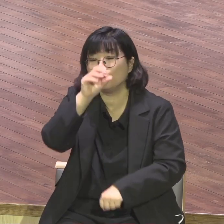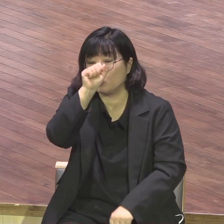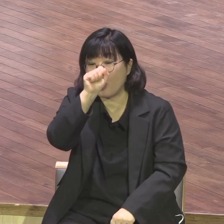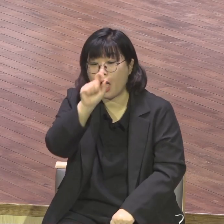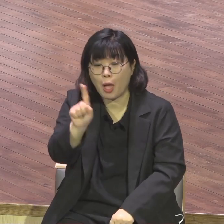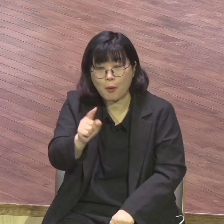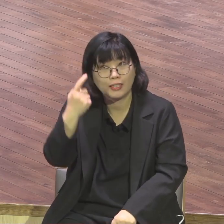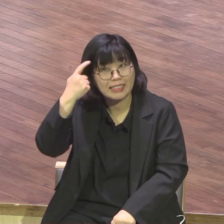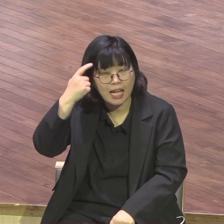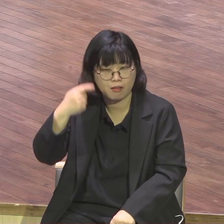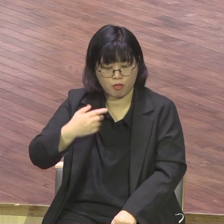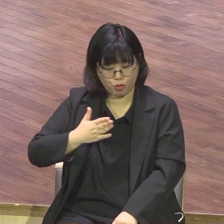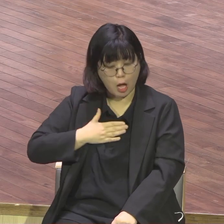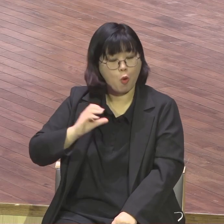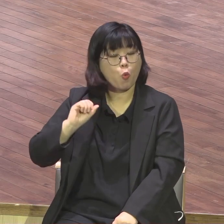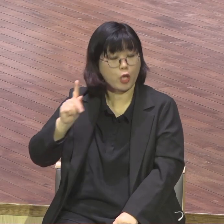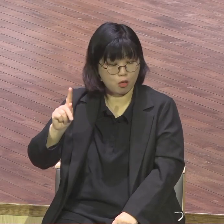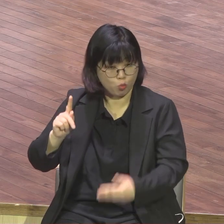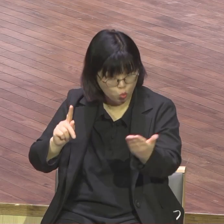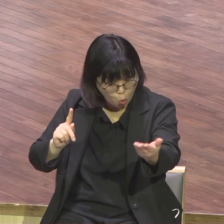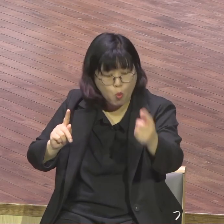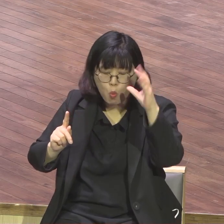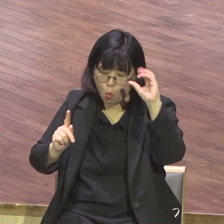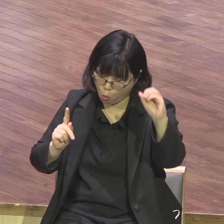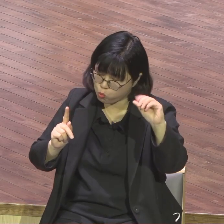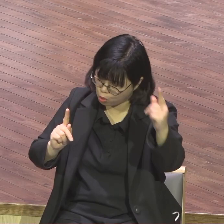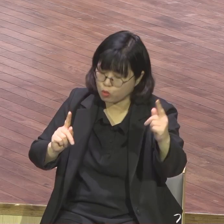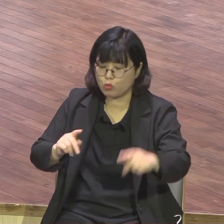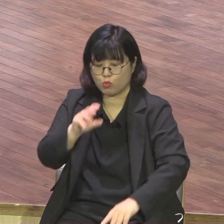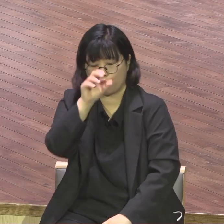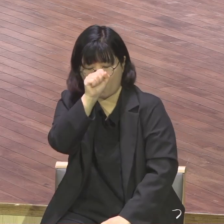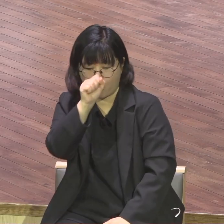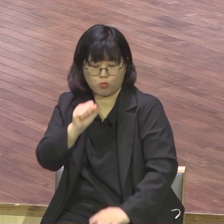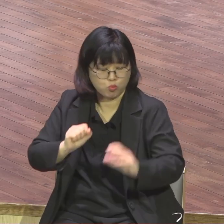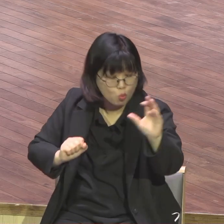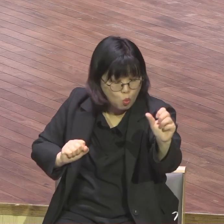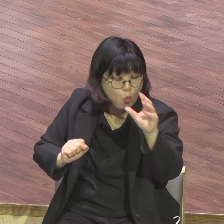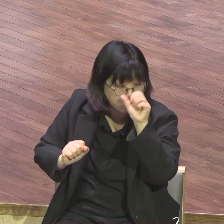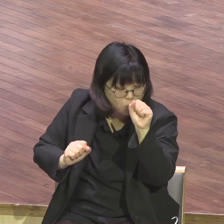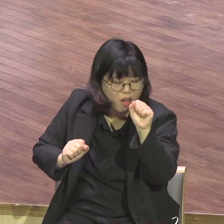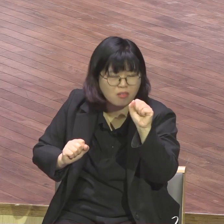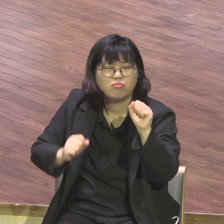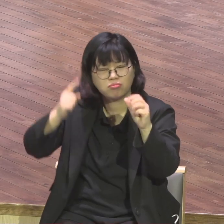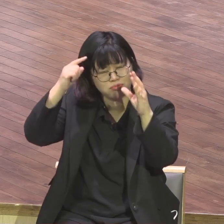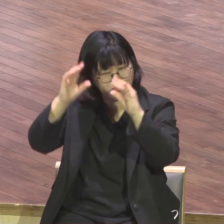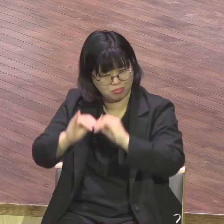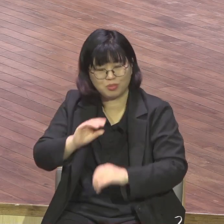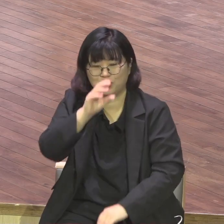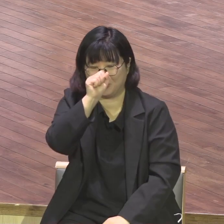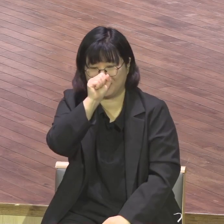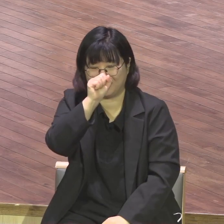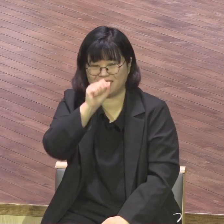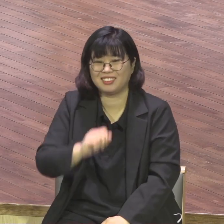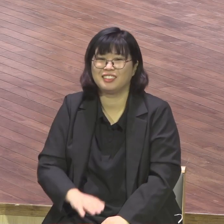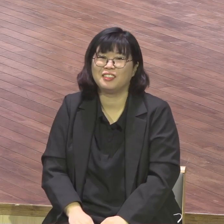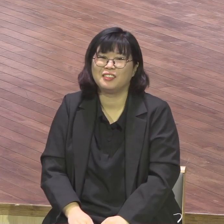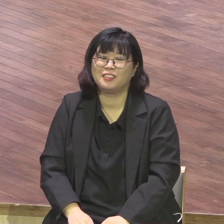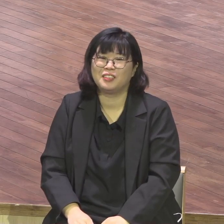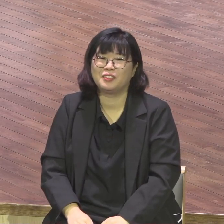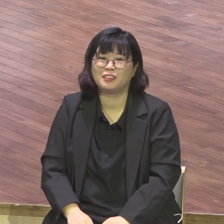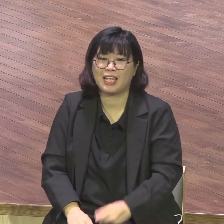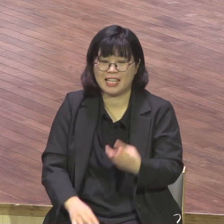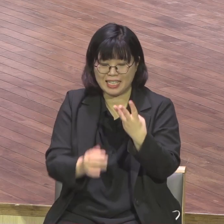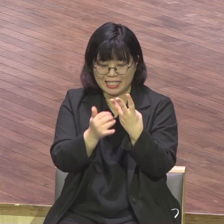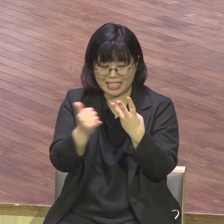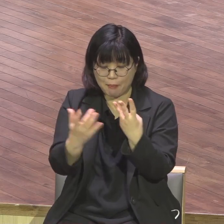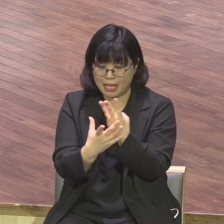okay. 절대 복음 이렇게 되면요, 이 삼위일체의 열매가 풍성해지고